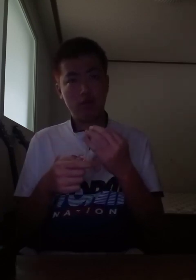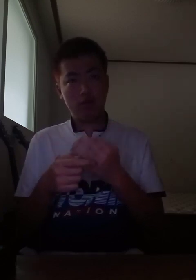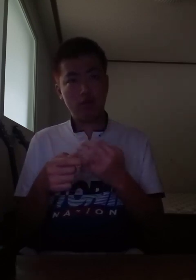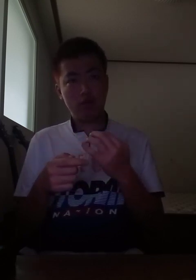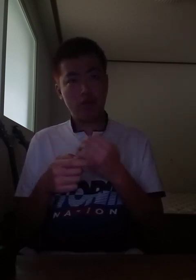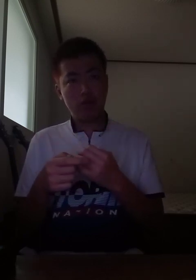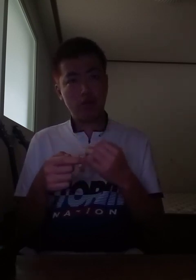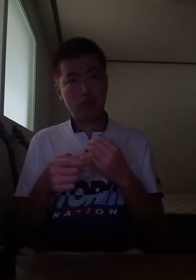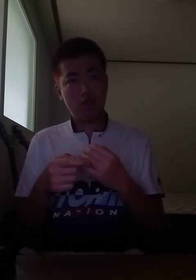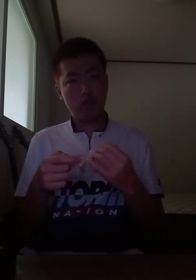있어가지고요.